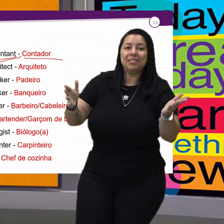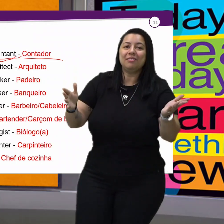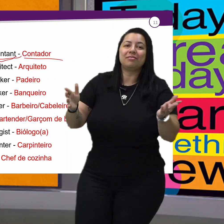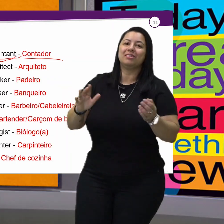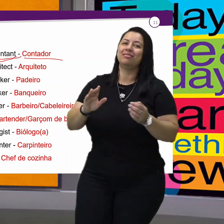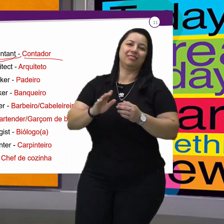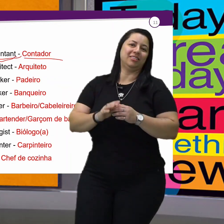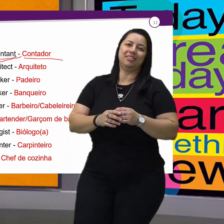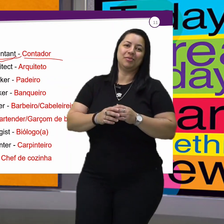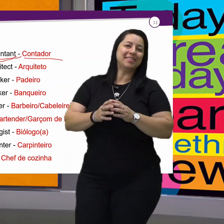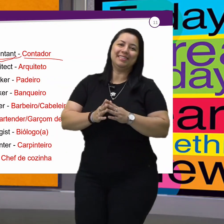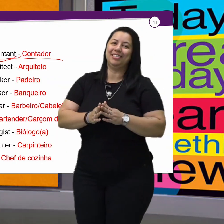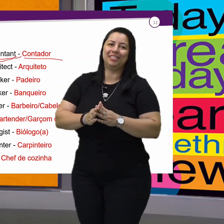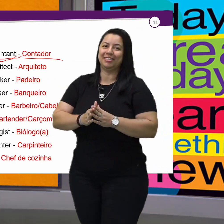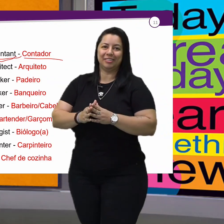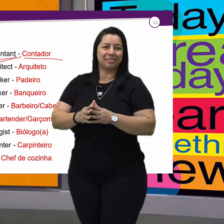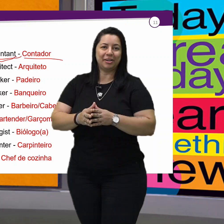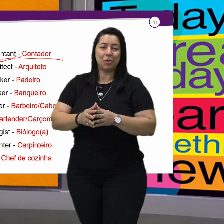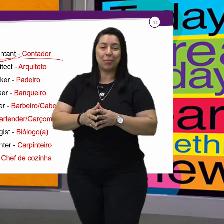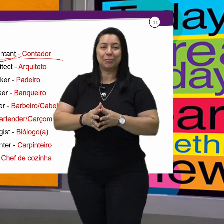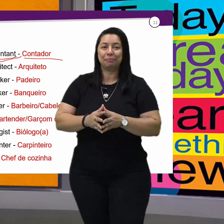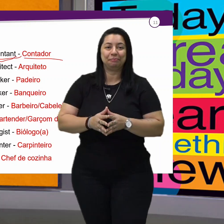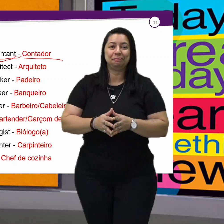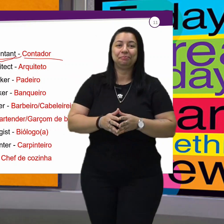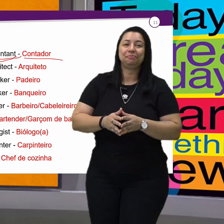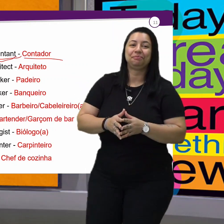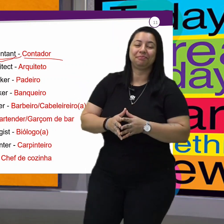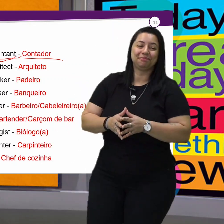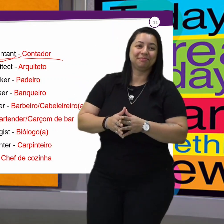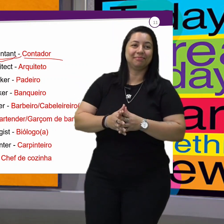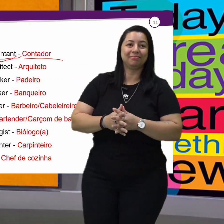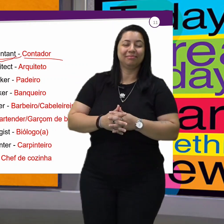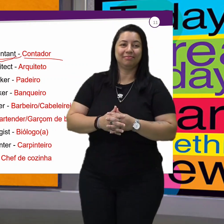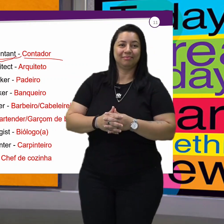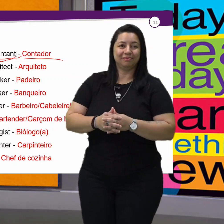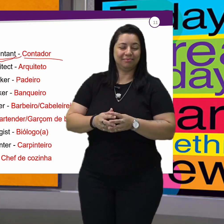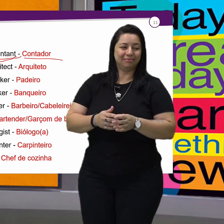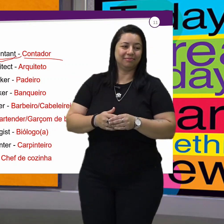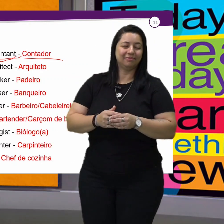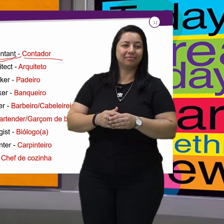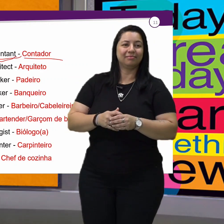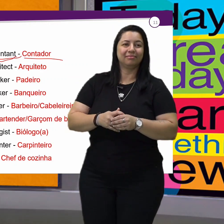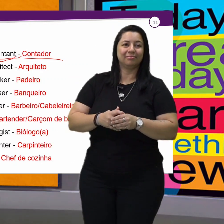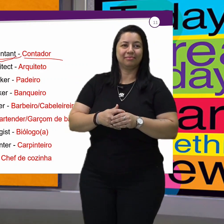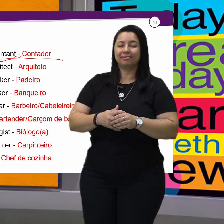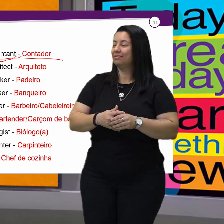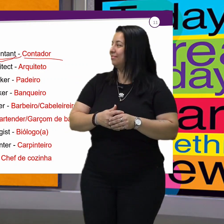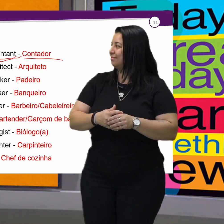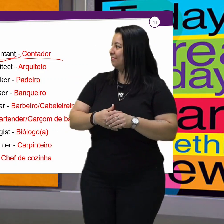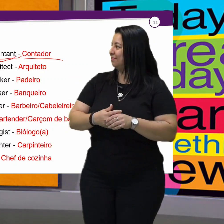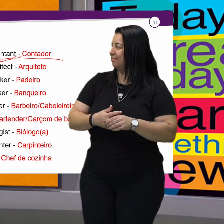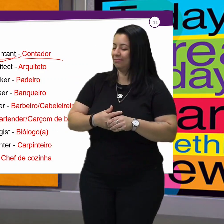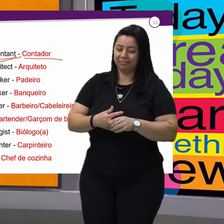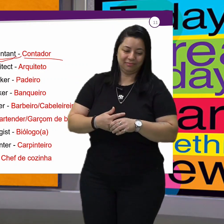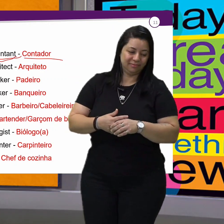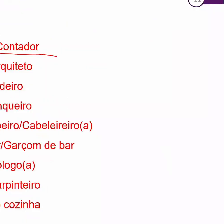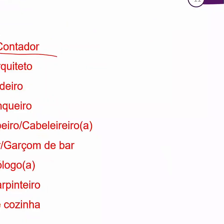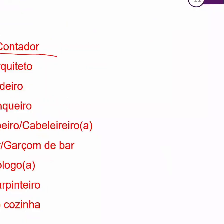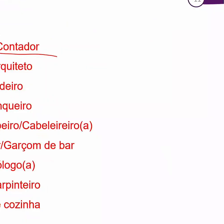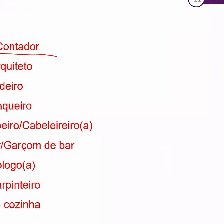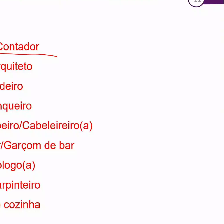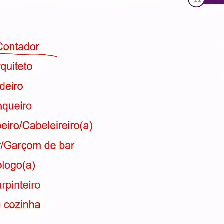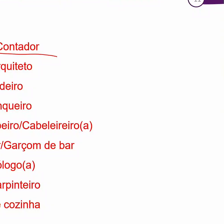como nativo. Não, gente, não existe como, isso, não existe. Tem como. Exatamente. Aí, o que a gente vai fazer? Vamos lá para a tela de novo? Let's